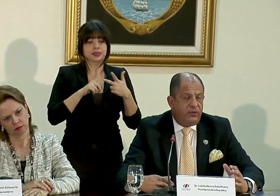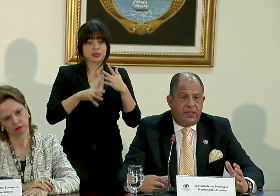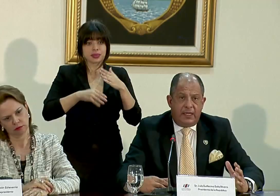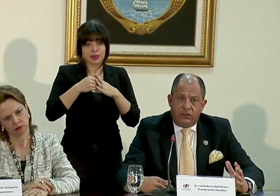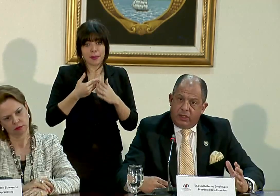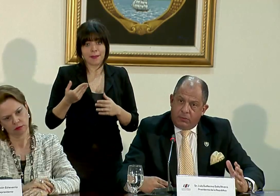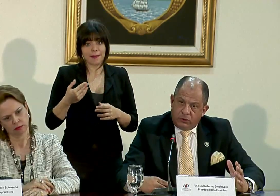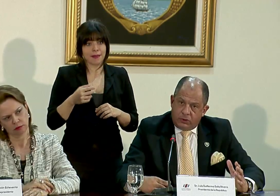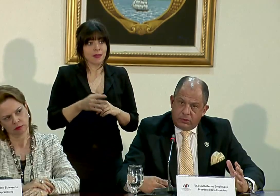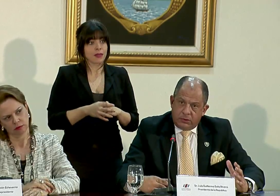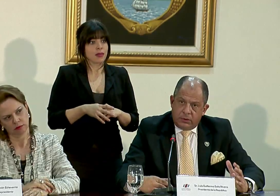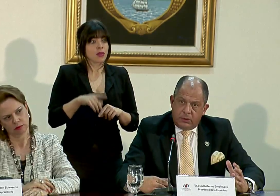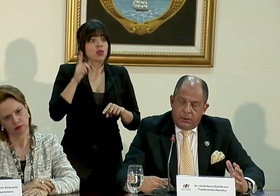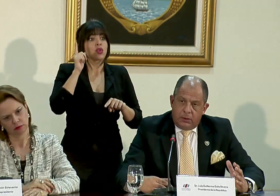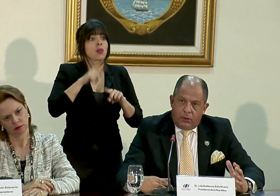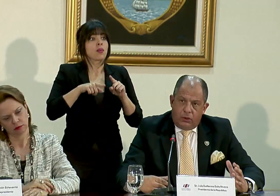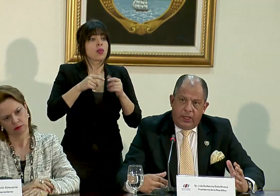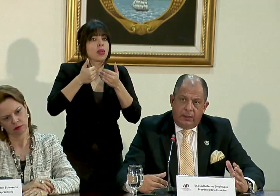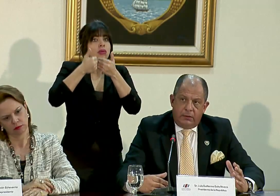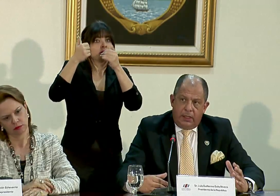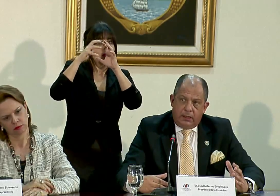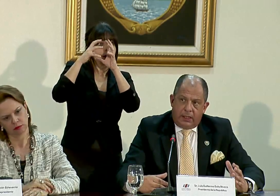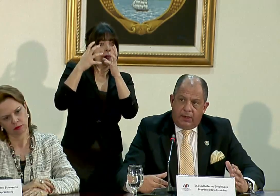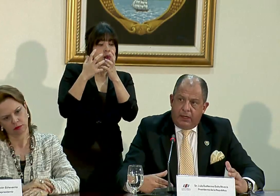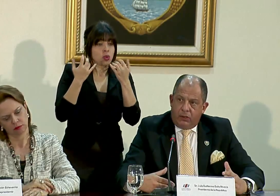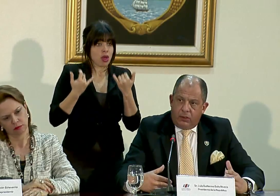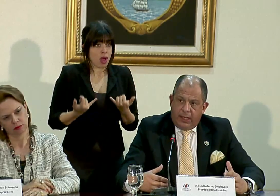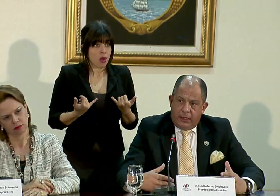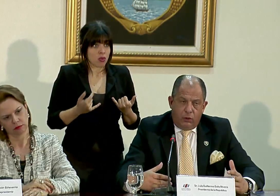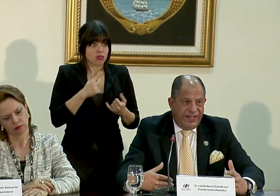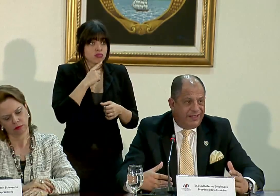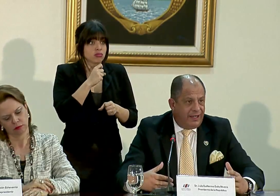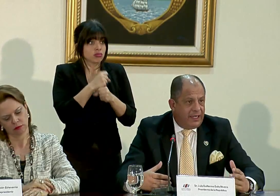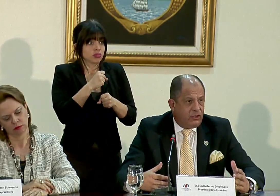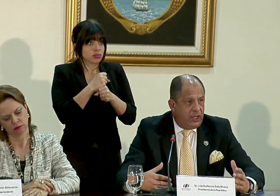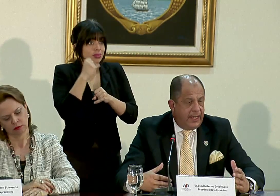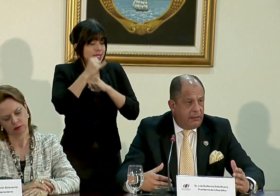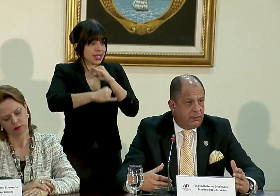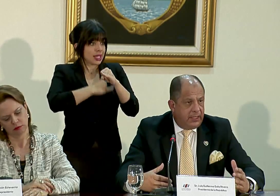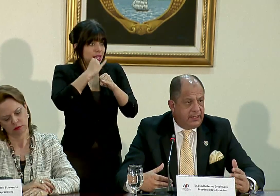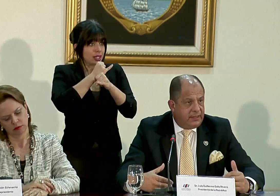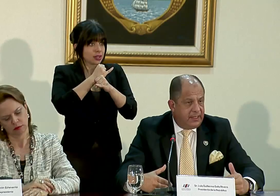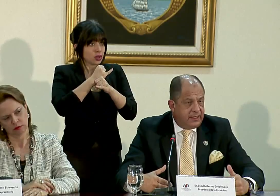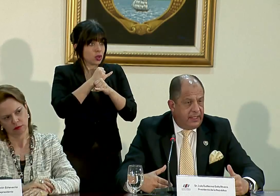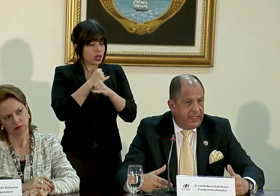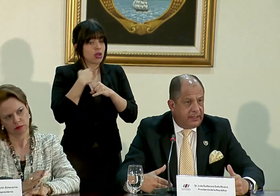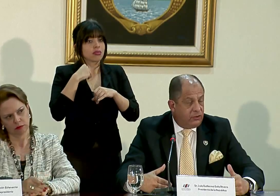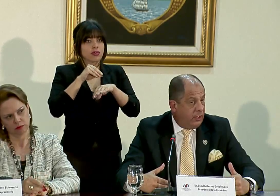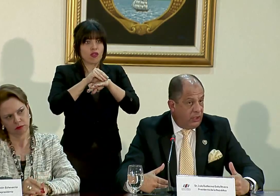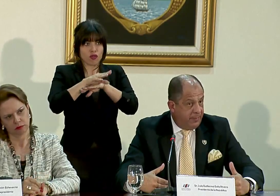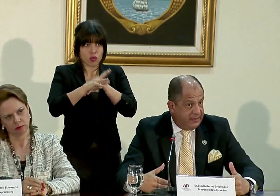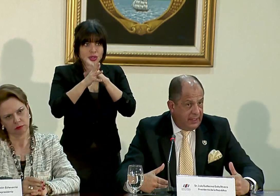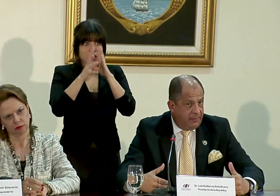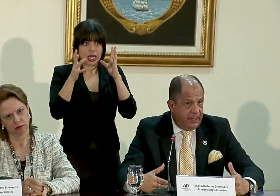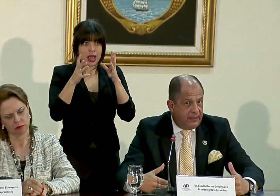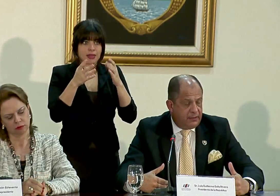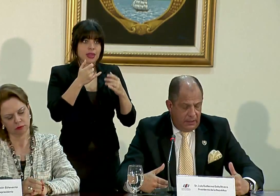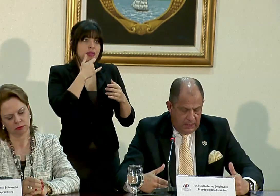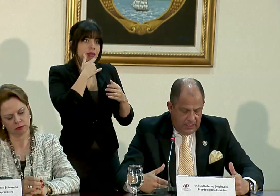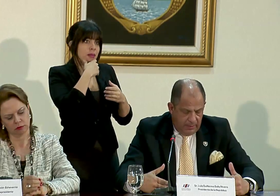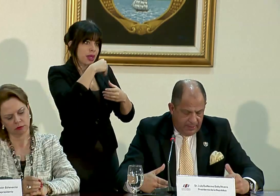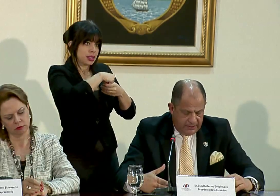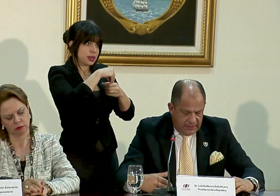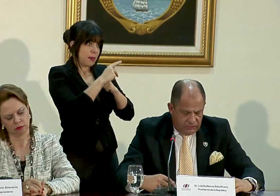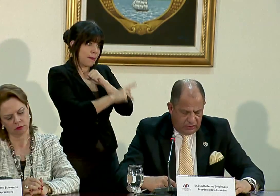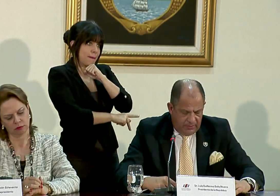no podemos aislarnos del mundo. Hoy el trabajo en lo internacional tiene incidencia directa sobre lo que pasa en el país